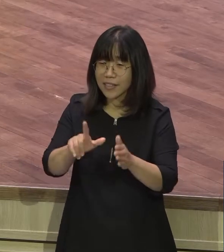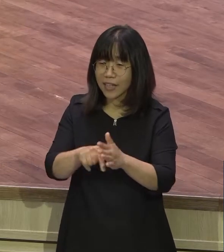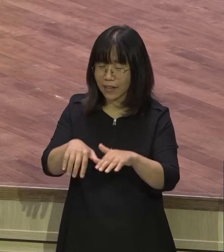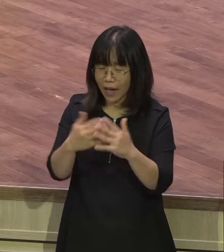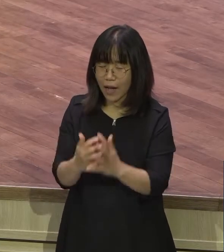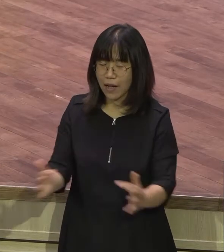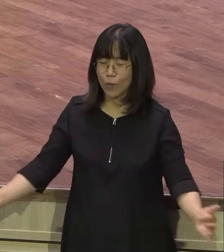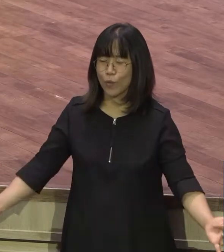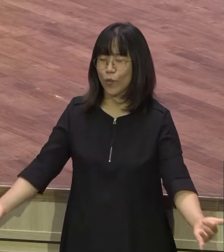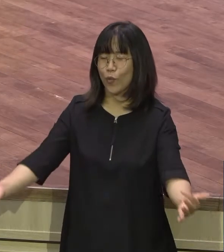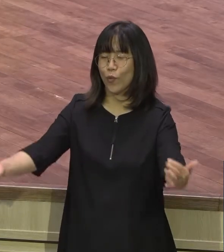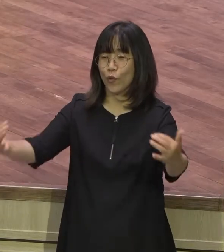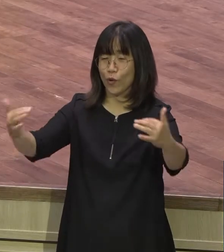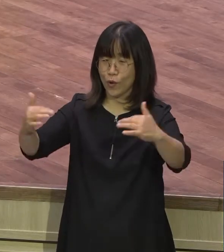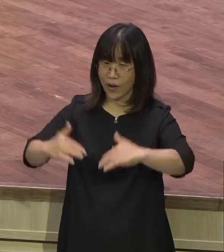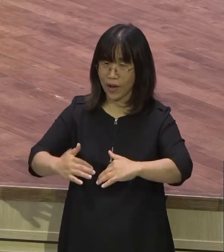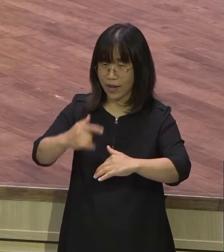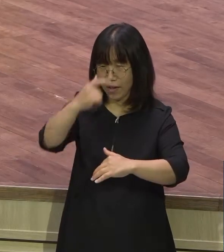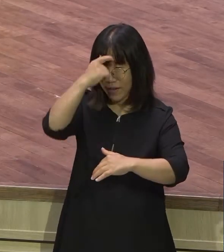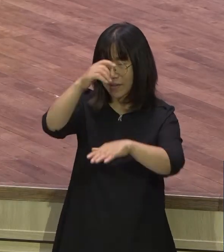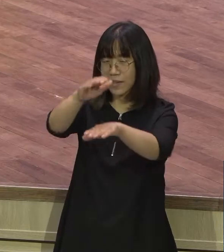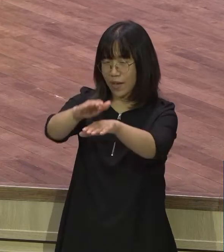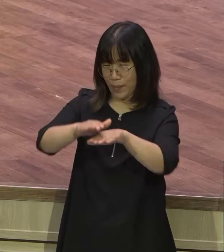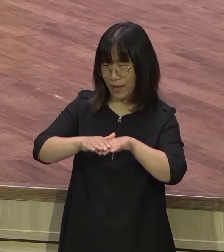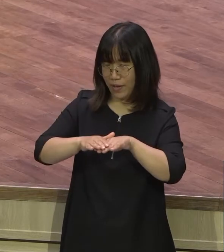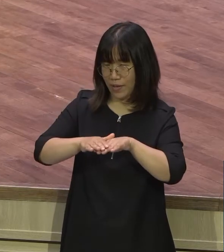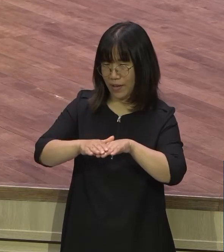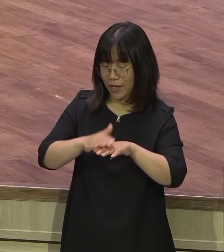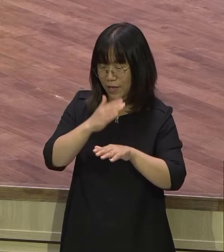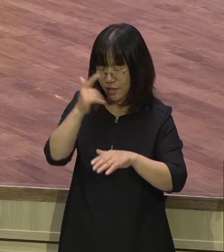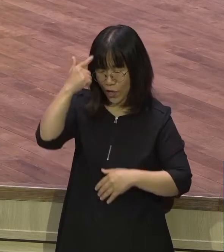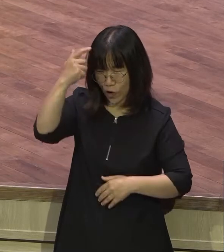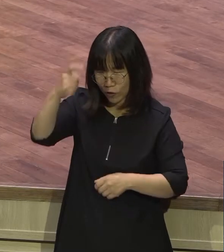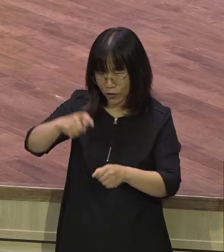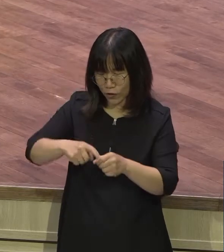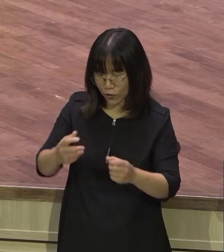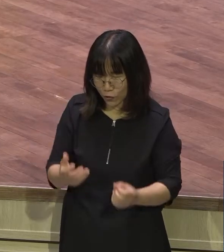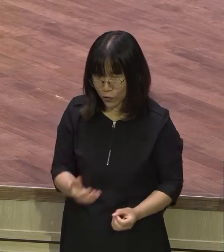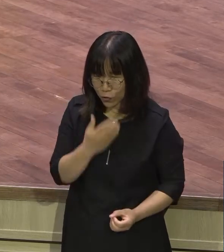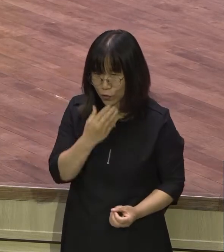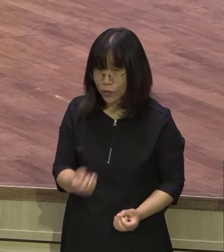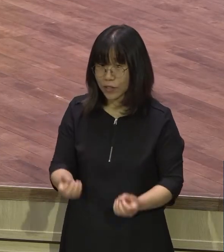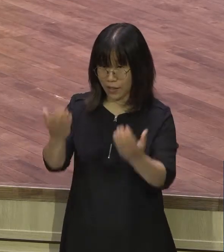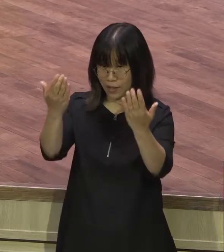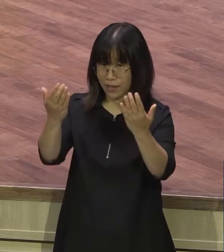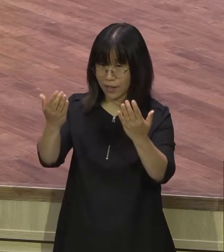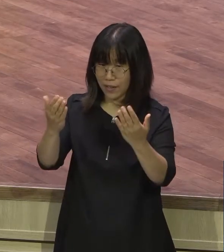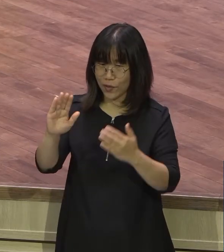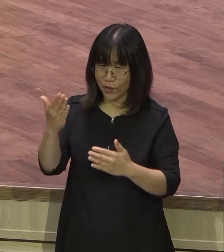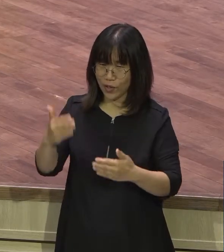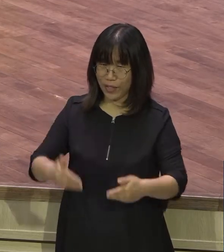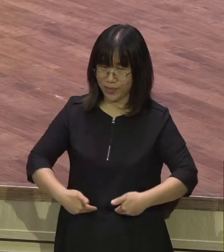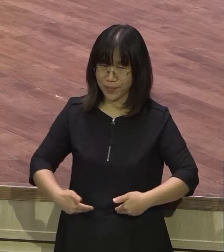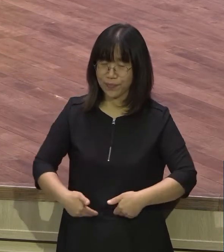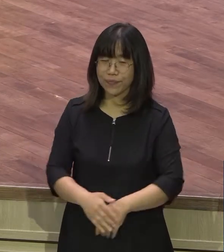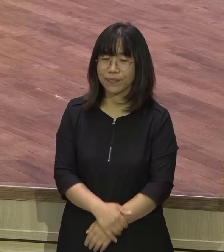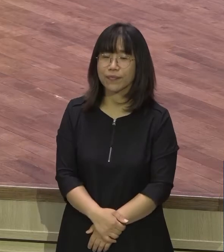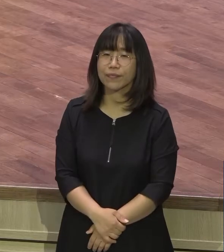하나님의 전해에 모여가지고 영적 축제장이 돼야 됩니다 축제 축제 축제 돼야 돼요